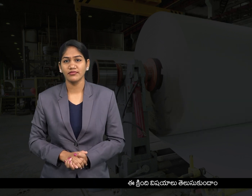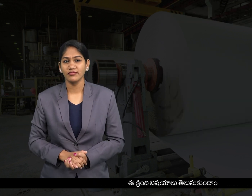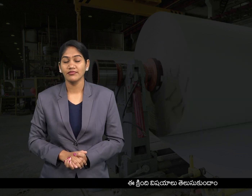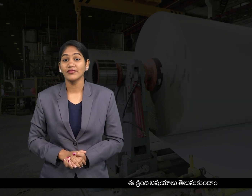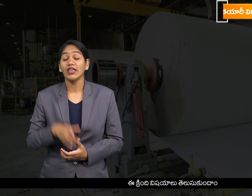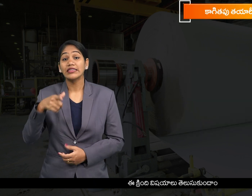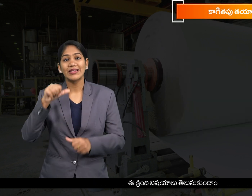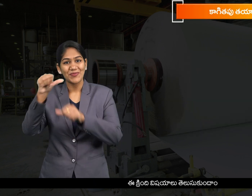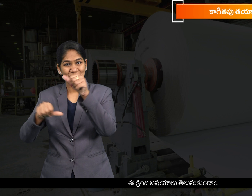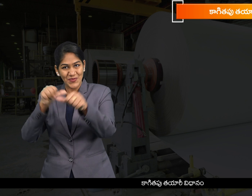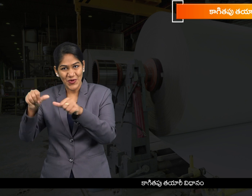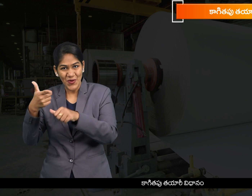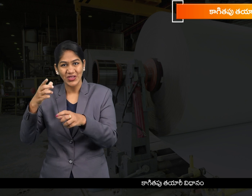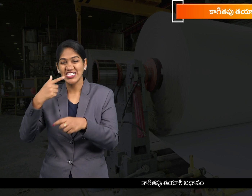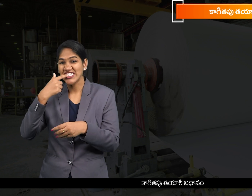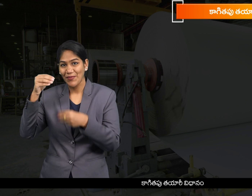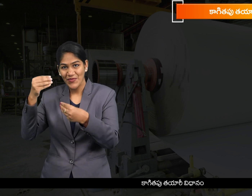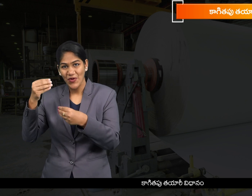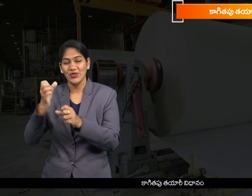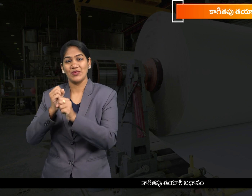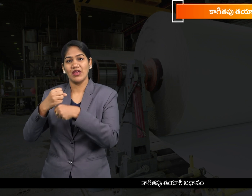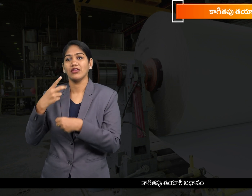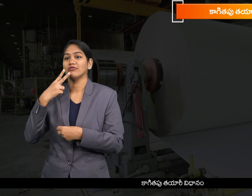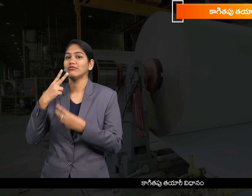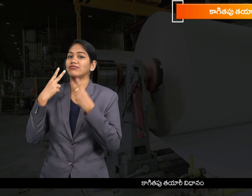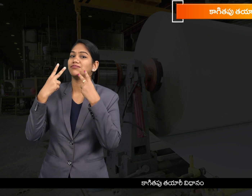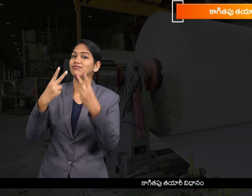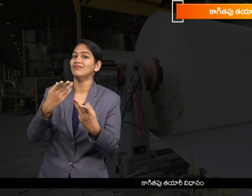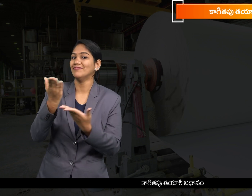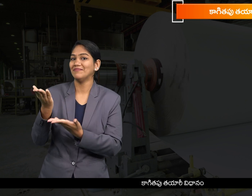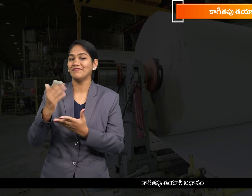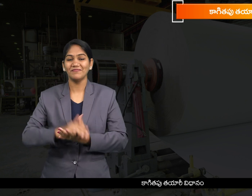ఈ క్రింది విషయాలు తెలుసుకుందాం. కాగితపు తయారీ విధానం.